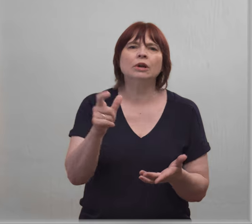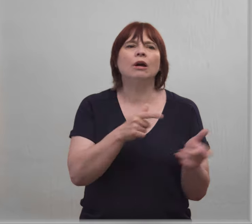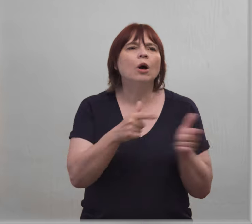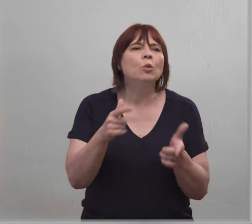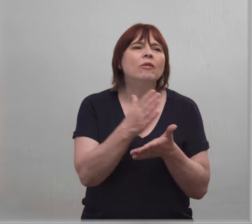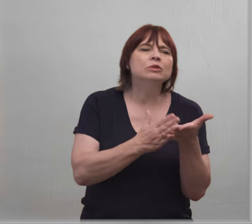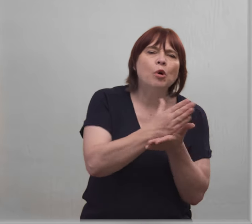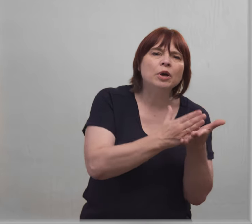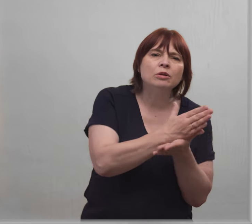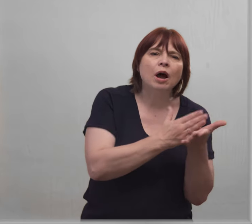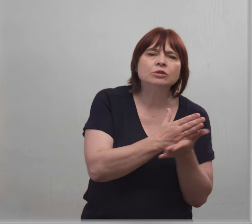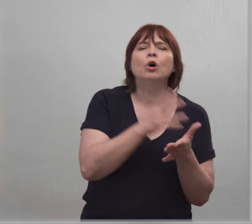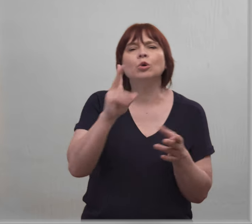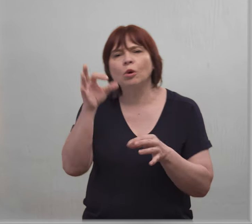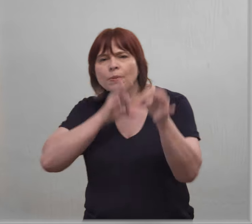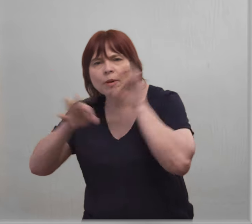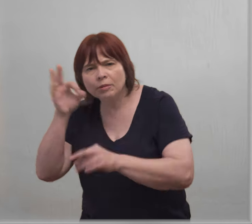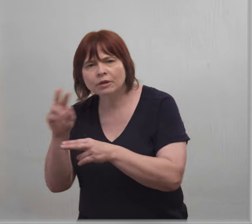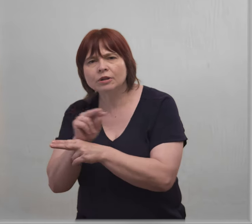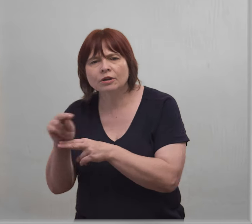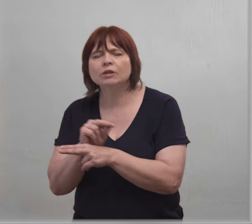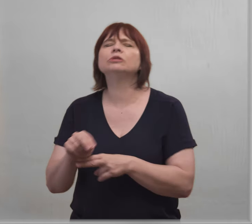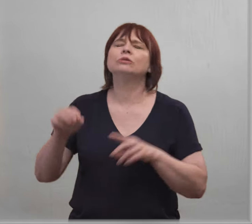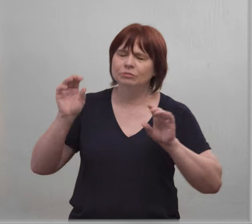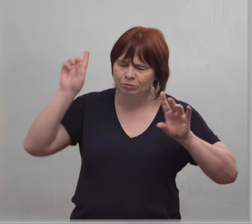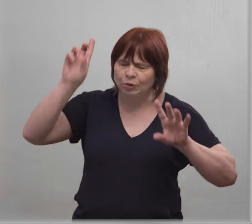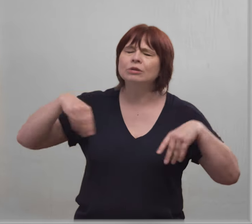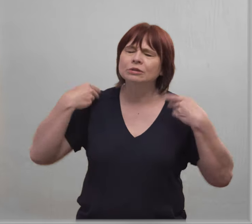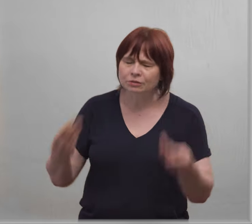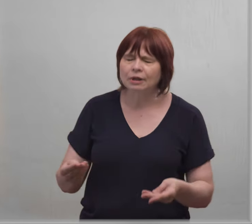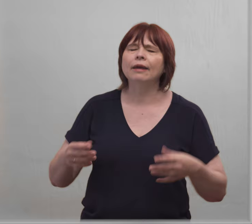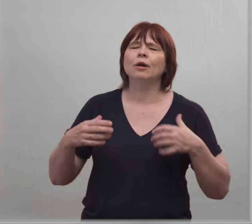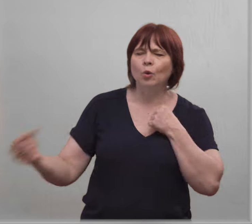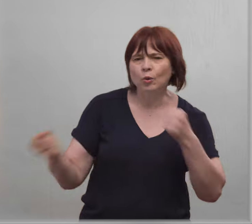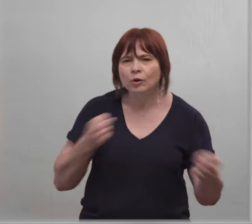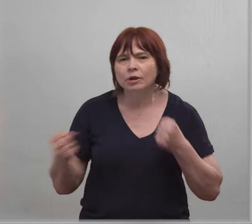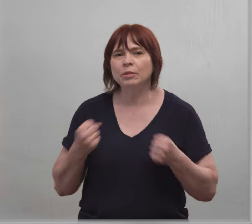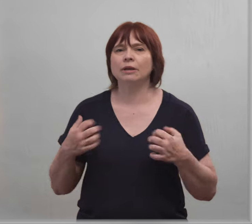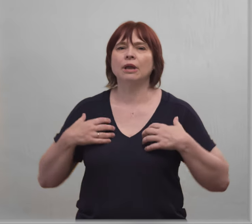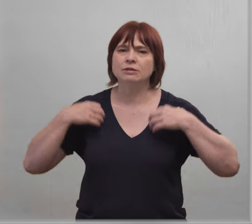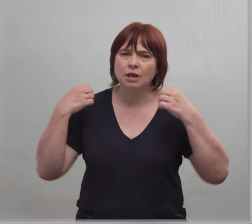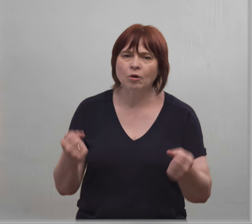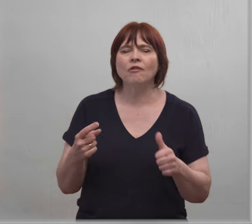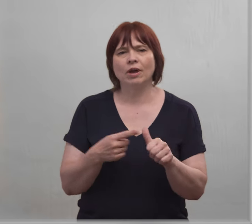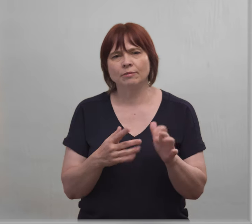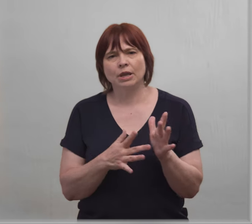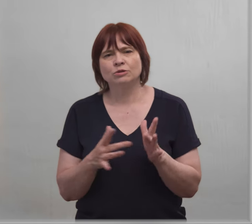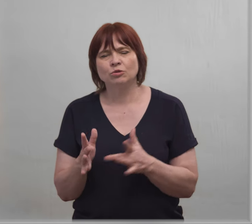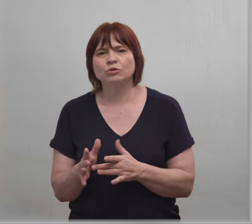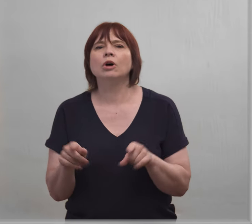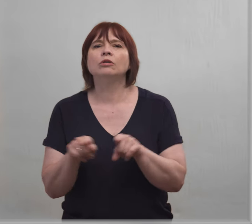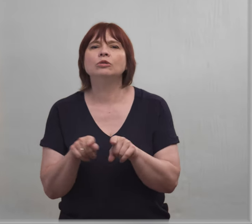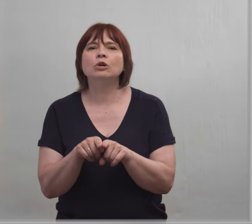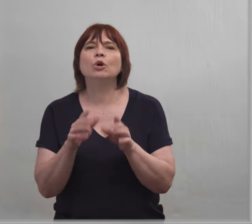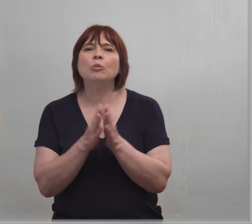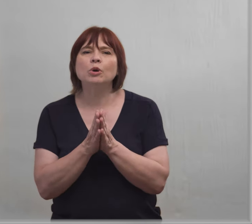медикаментозное лечение. Мы молимся Тебе за этих сестер, укрепи их во имя Иисуса Христа. Мы также просим Тебя за людей, которые написали